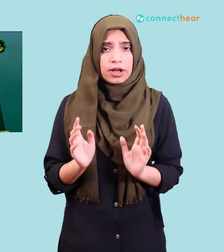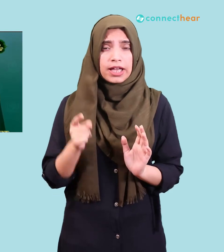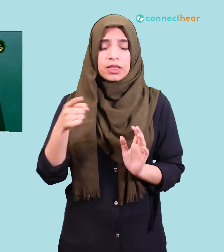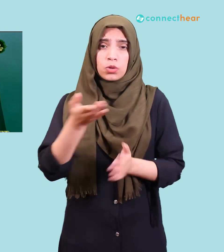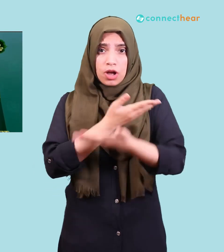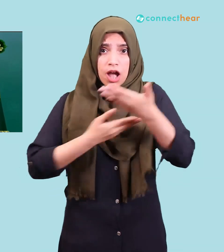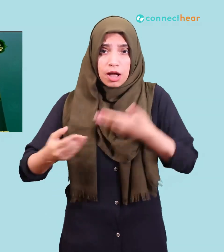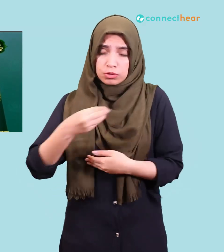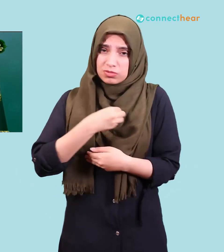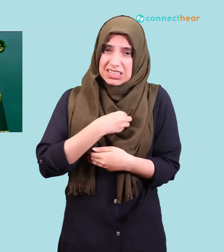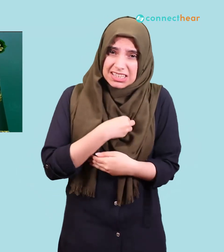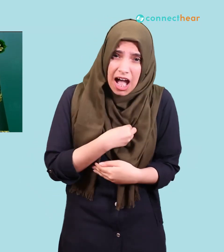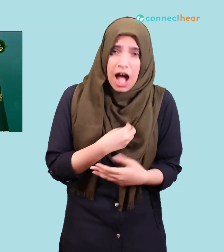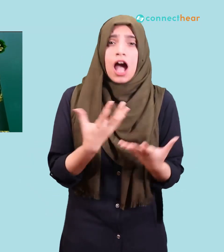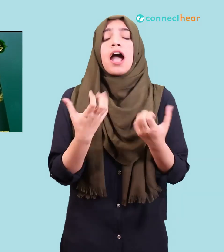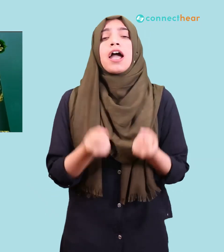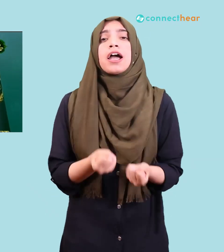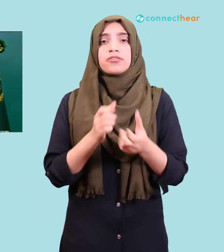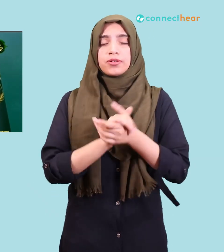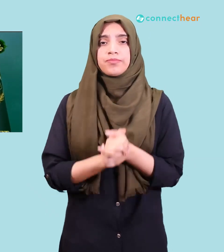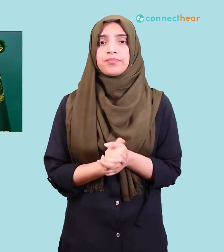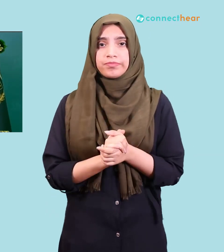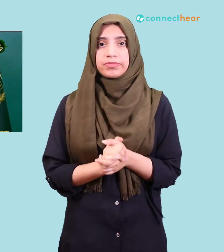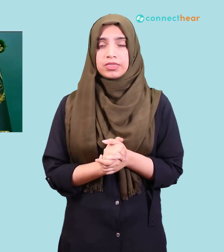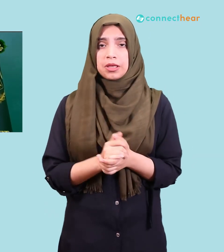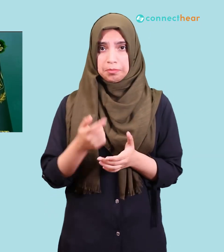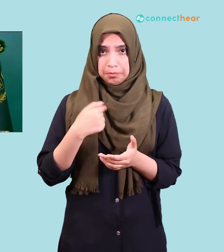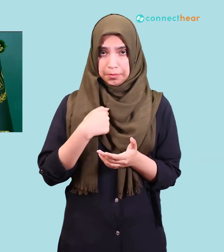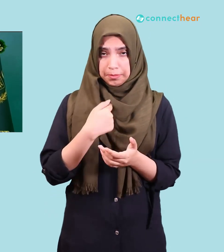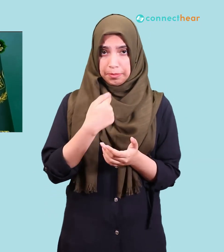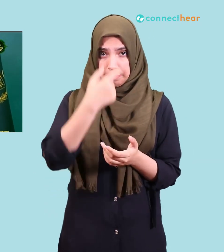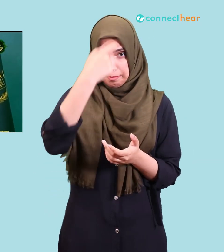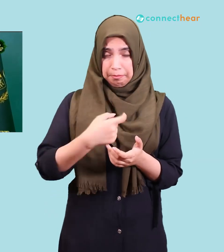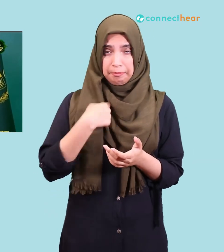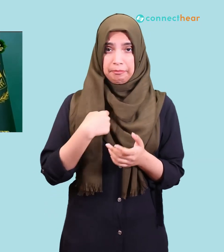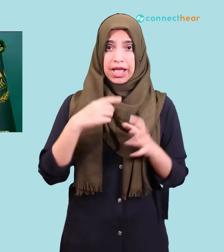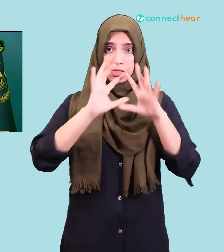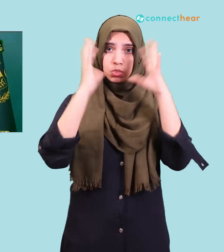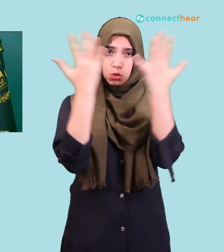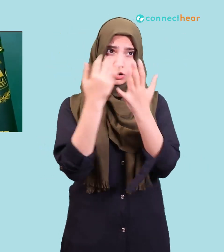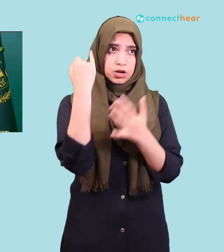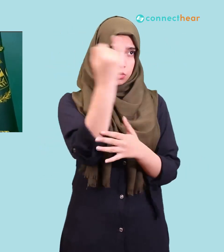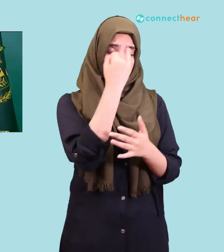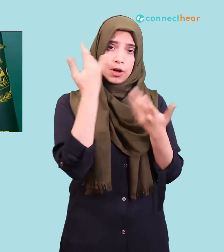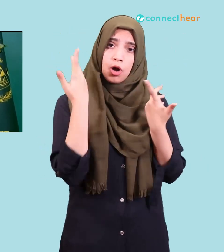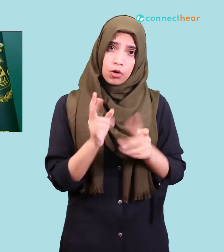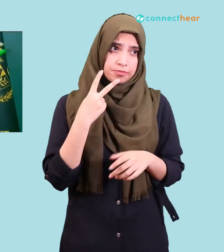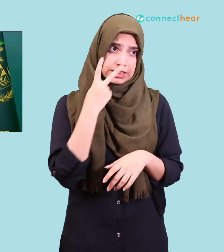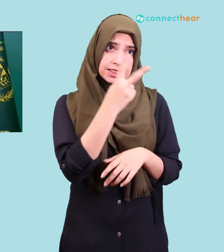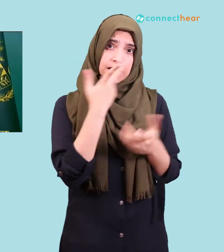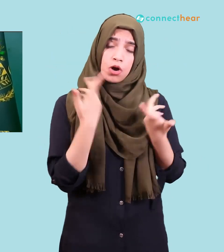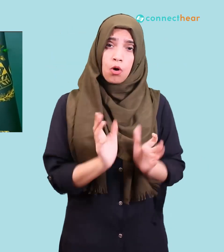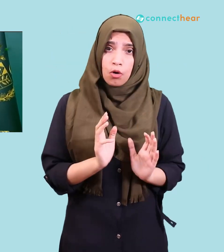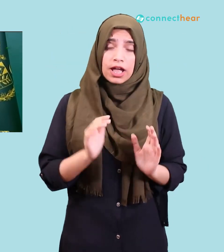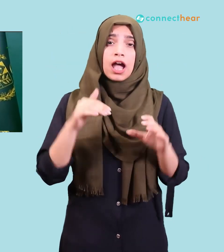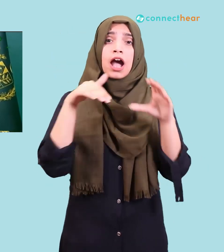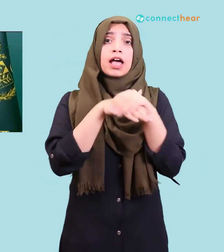मिलती, जो भी जहाँ भी दुनिया में मुसलमान बसता है उन सबको तकलीफ़ होती है।